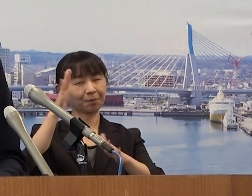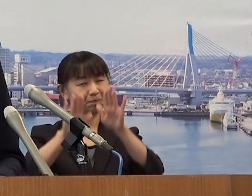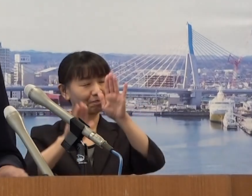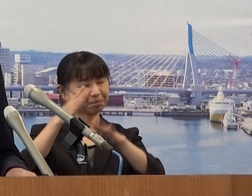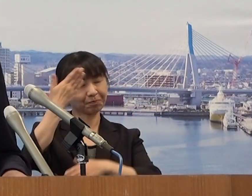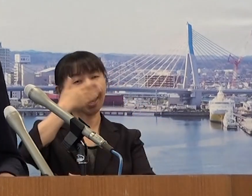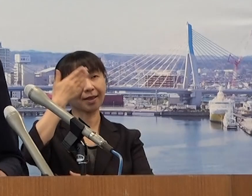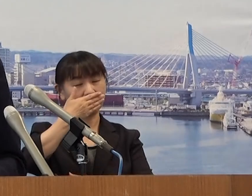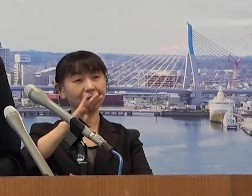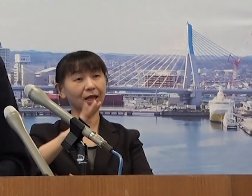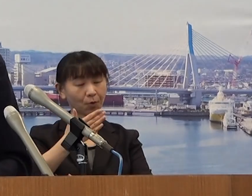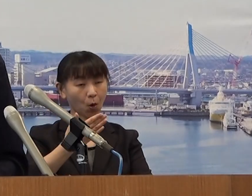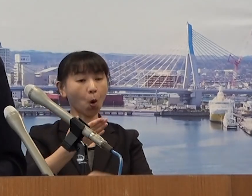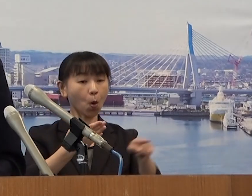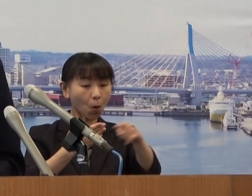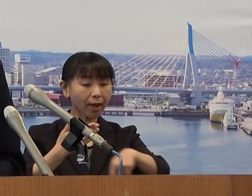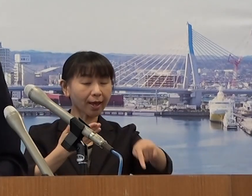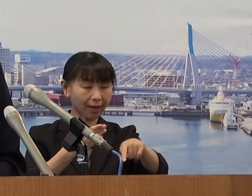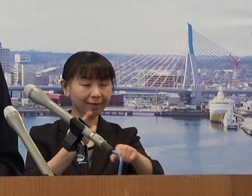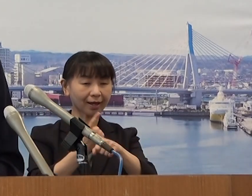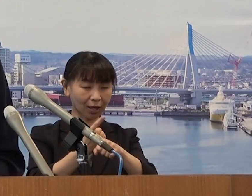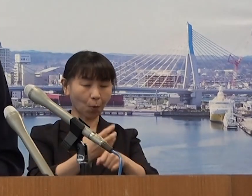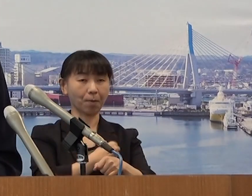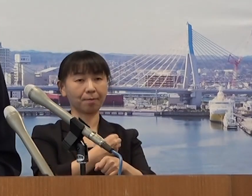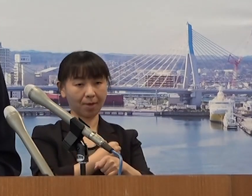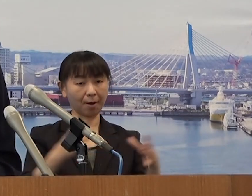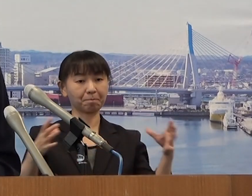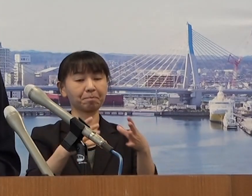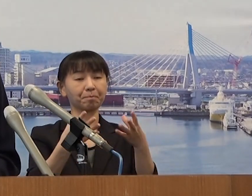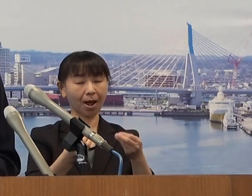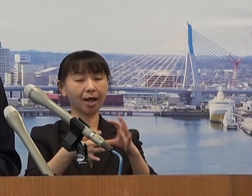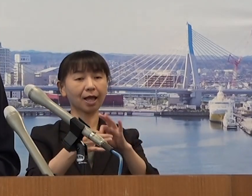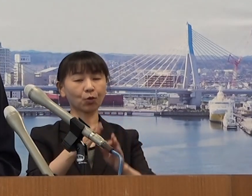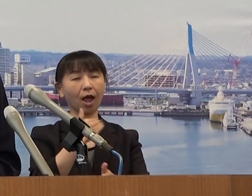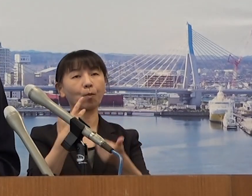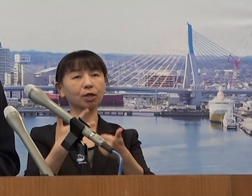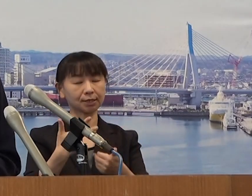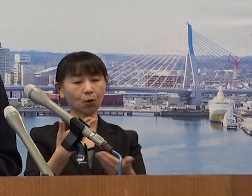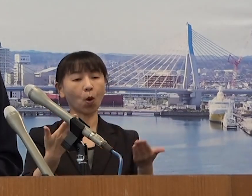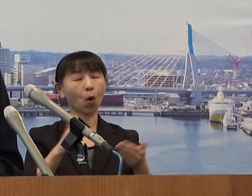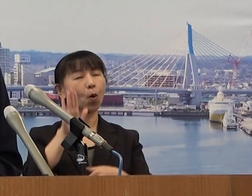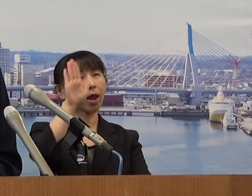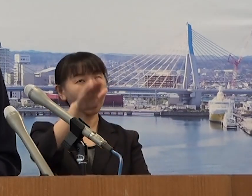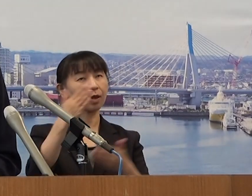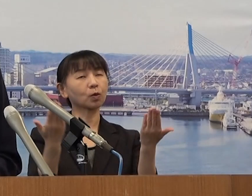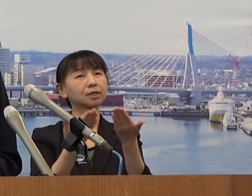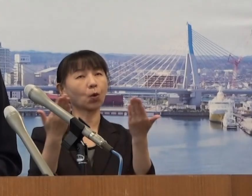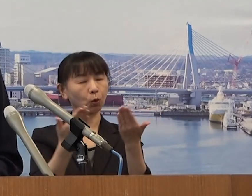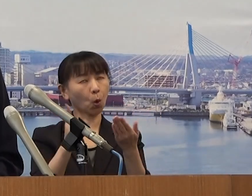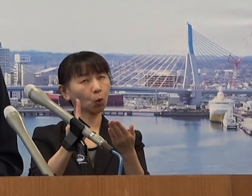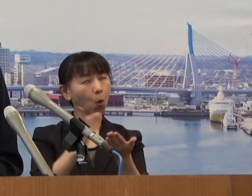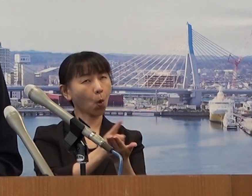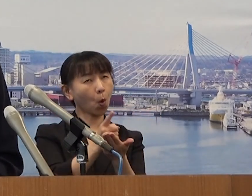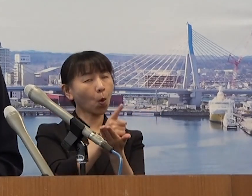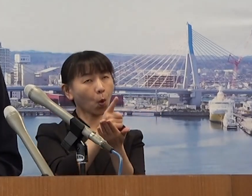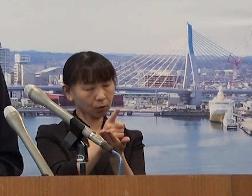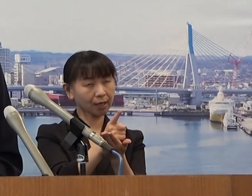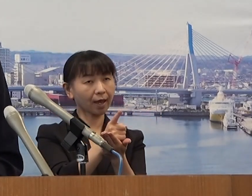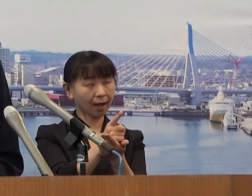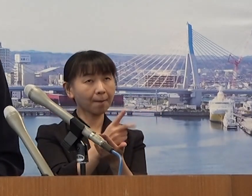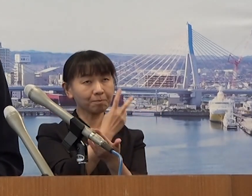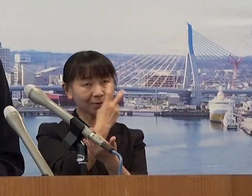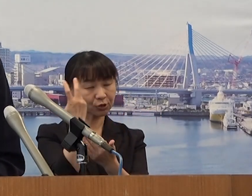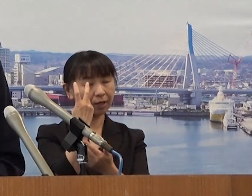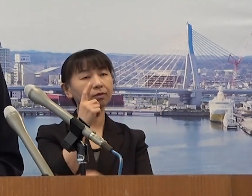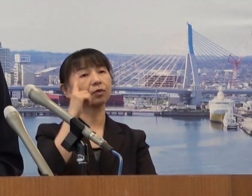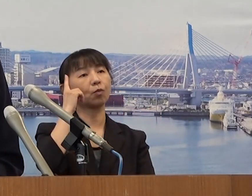ございますが、これだけのメンバーが揃っているのでありますから、青森市のこれからの仕事をどうあるべきかという方向性を見出すことはできると思